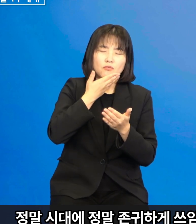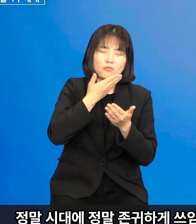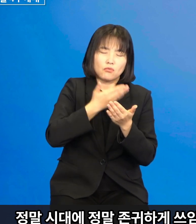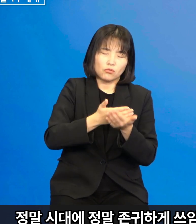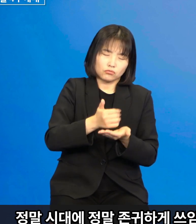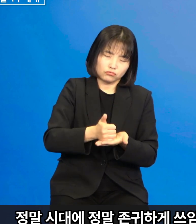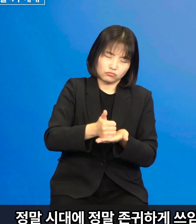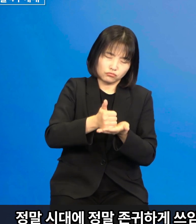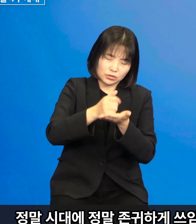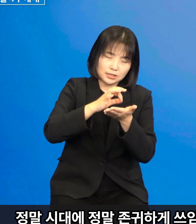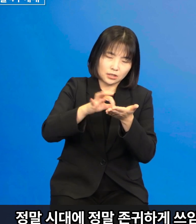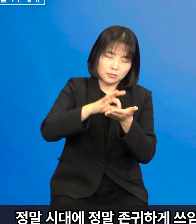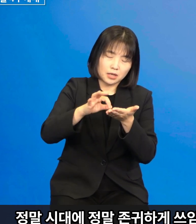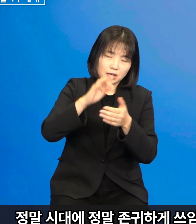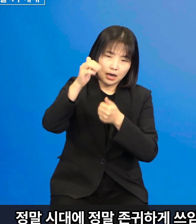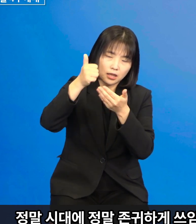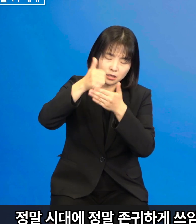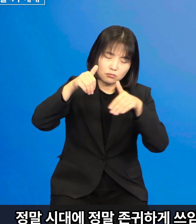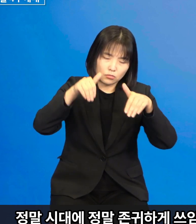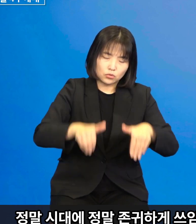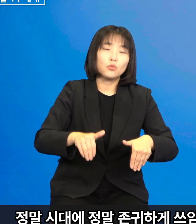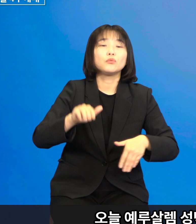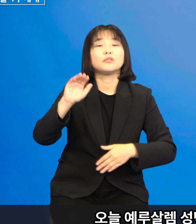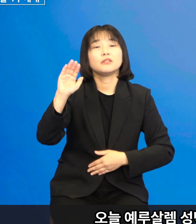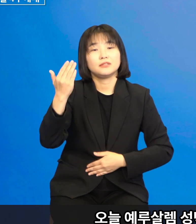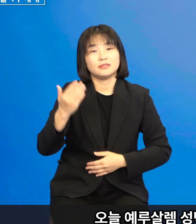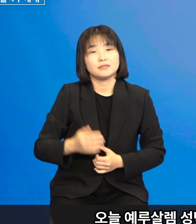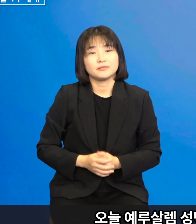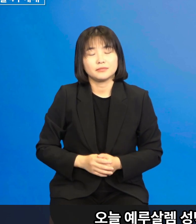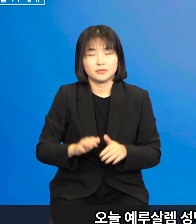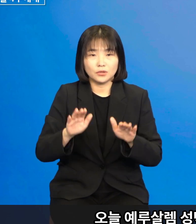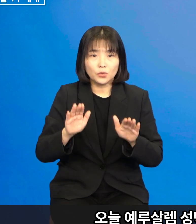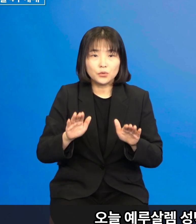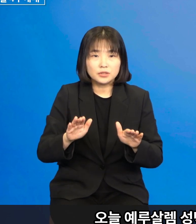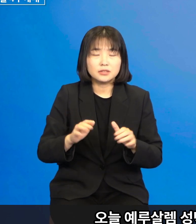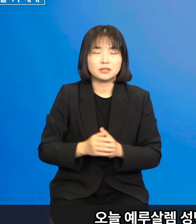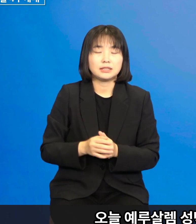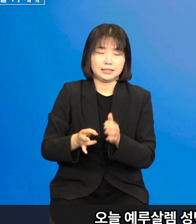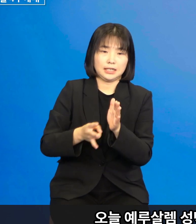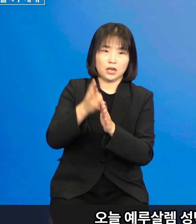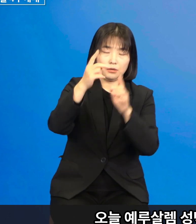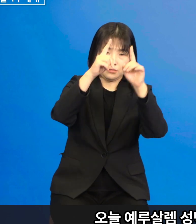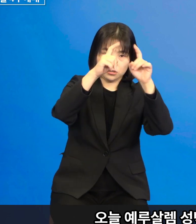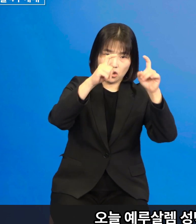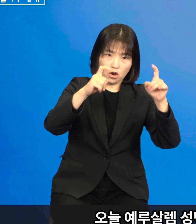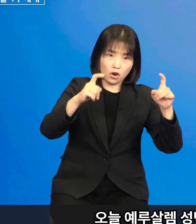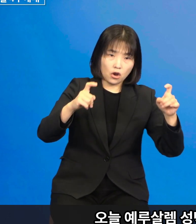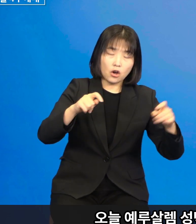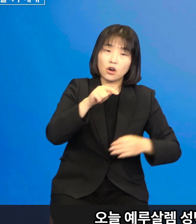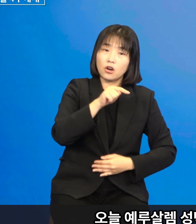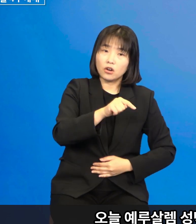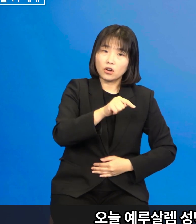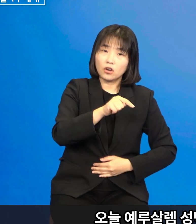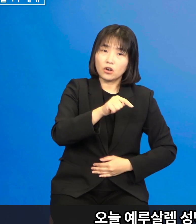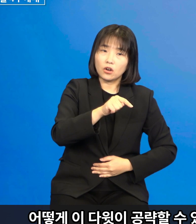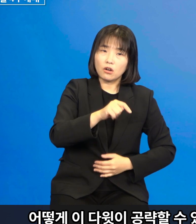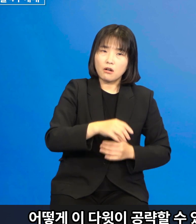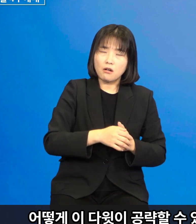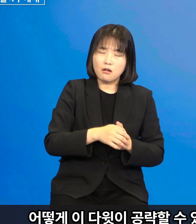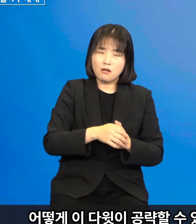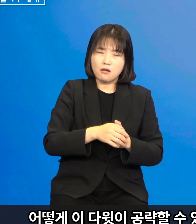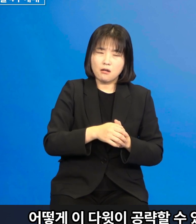쓰임받은 하나님의 종이 되었던 것입니다. 오늘 예루살렘 성벽을, 그 성을, 난공불락의